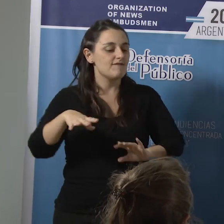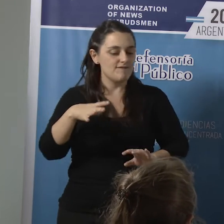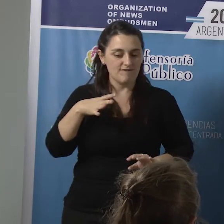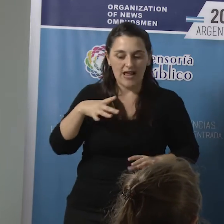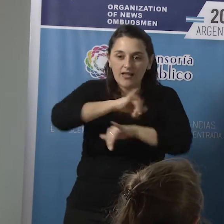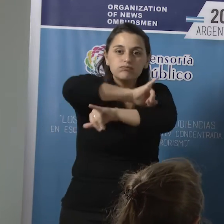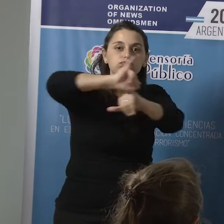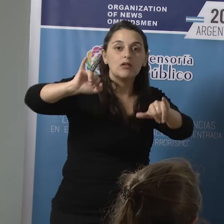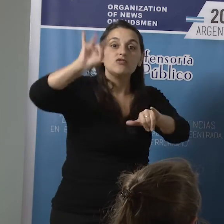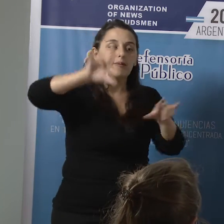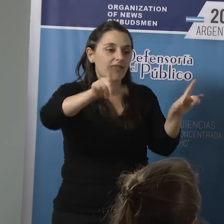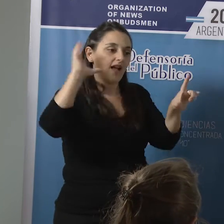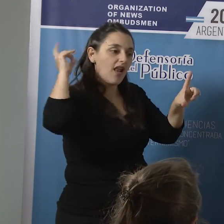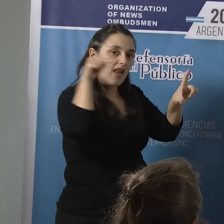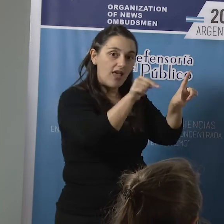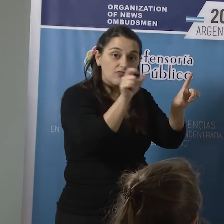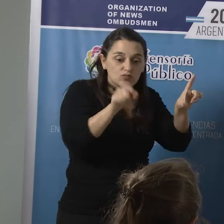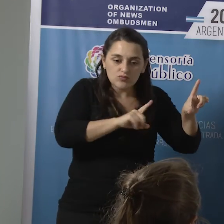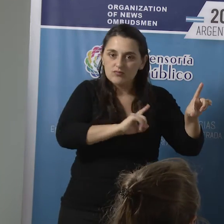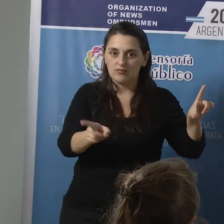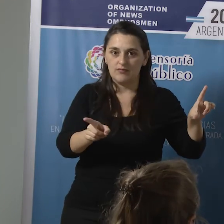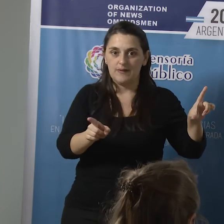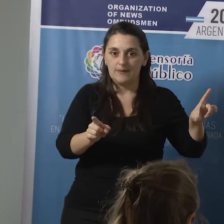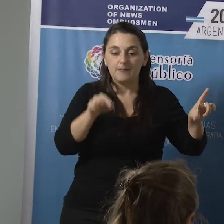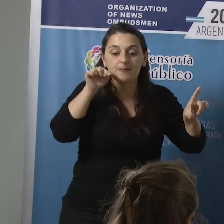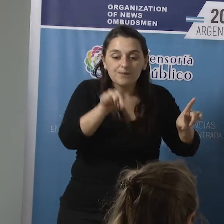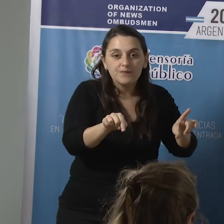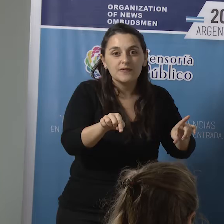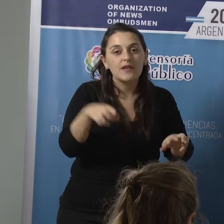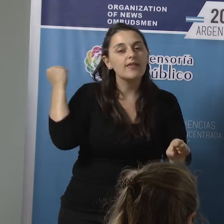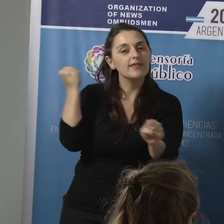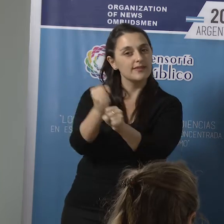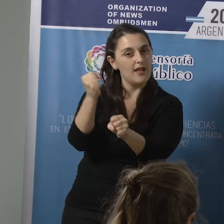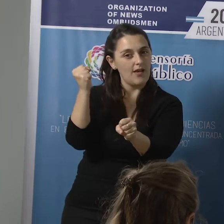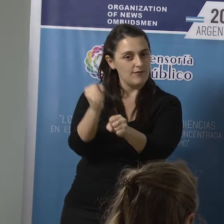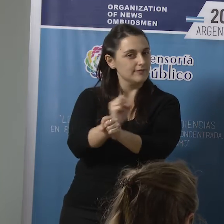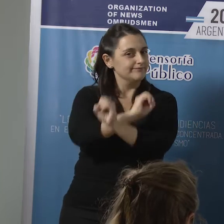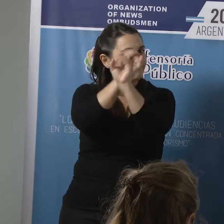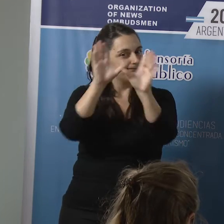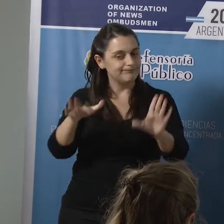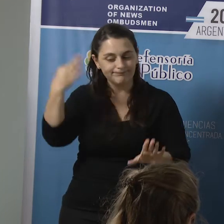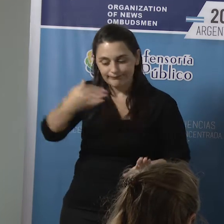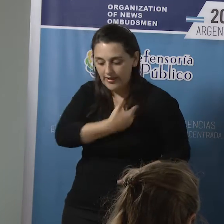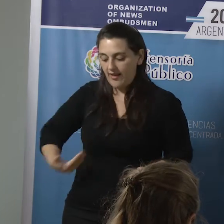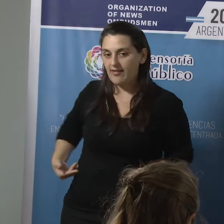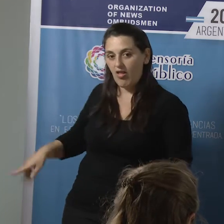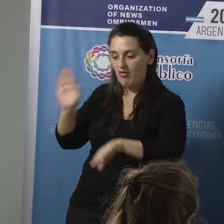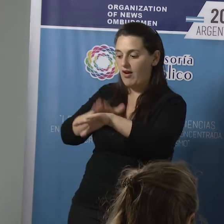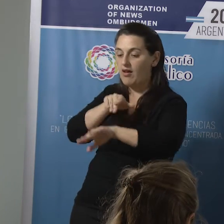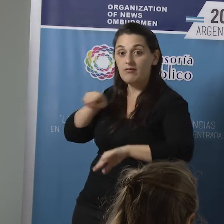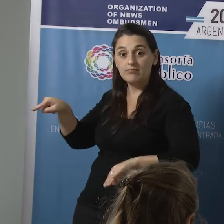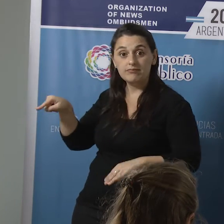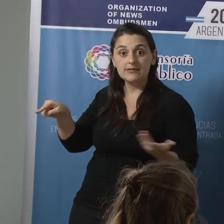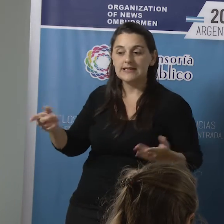solamente exclusiva por parte del canal y de defensorías. Eso es una labor muy clara en cabeza del Estado y que no deben ser